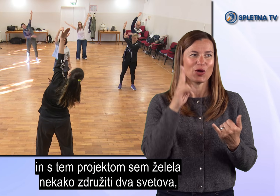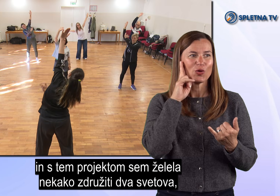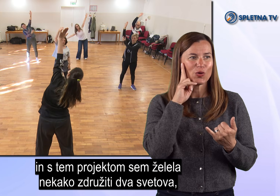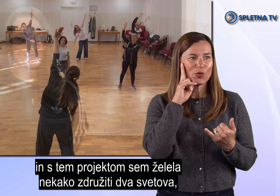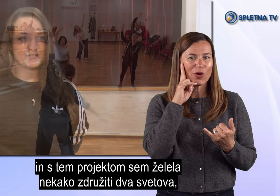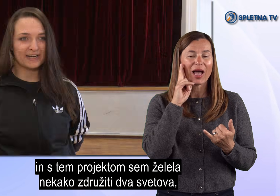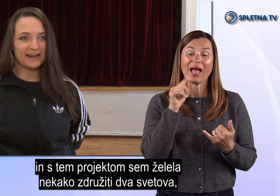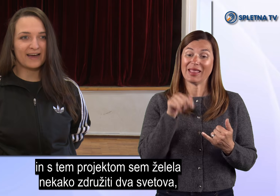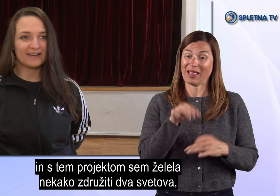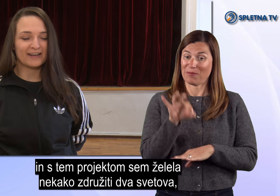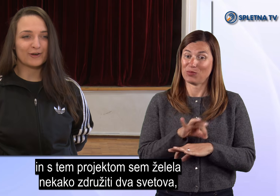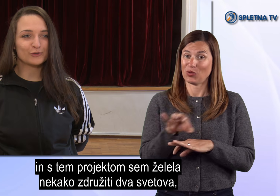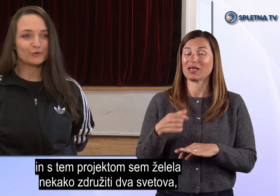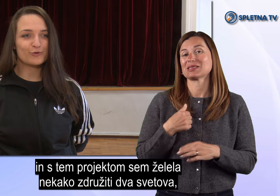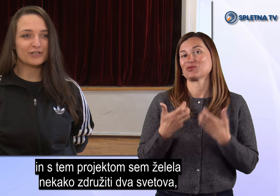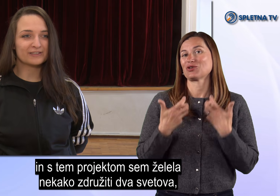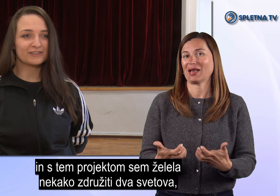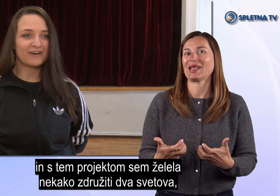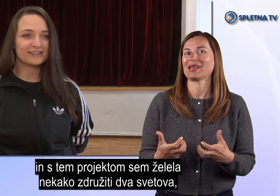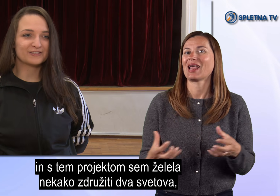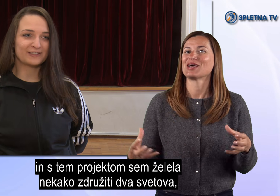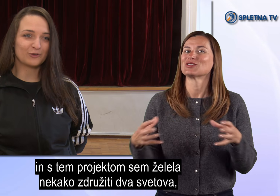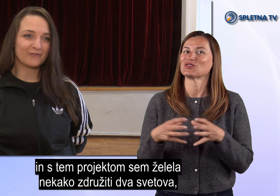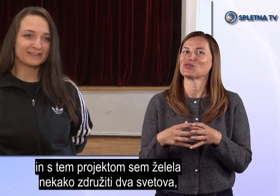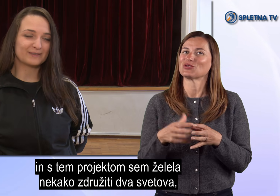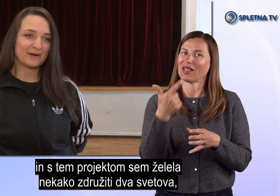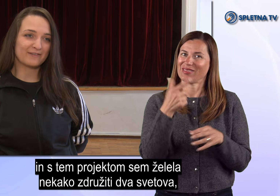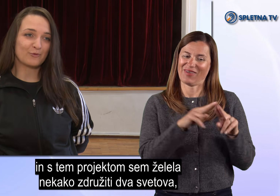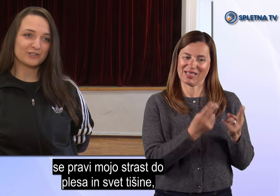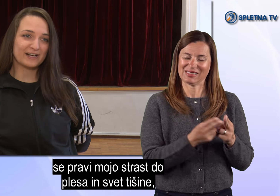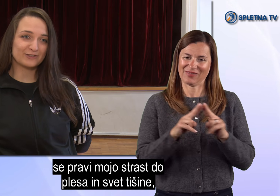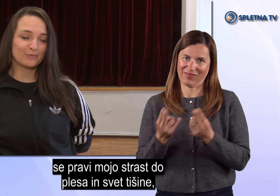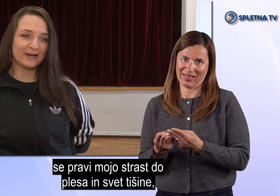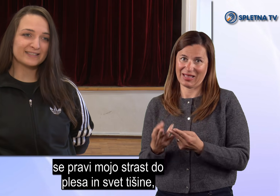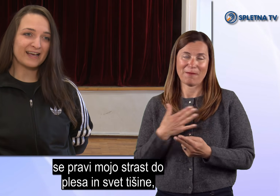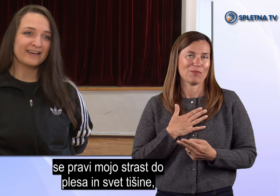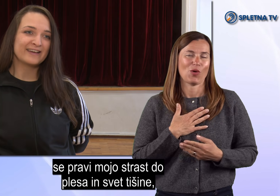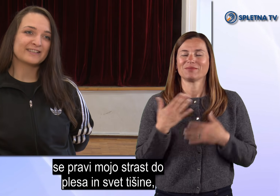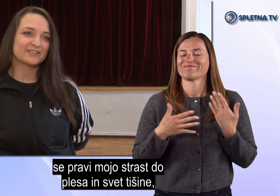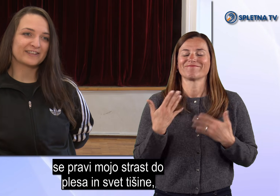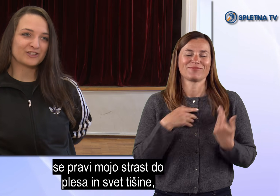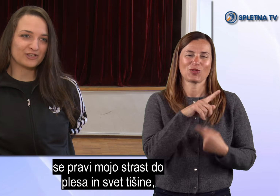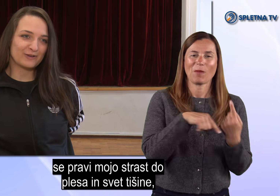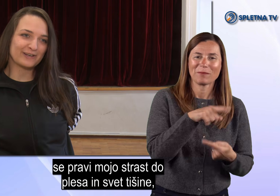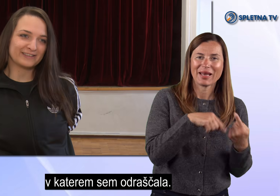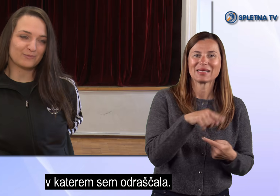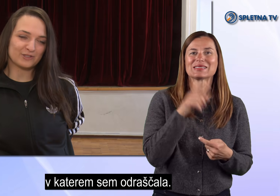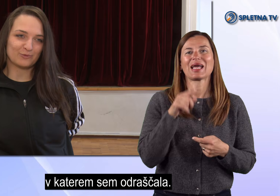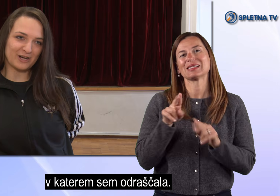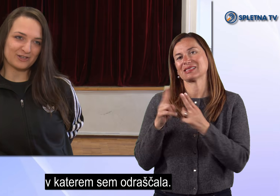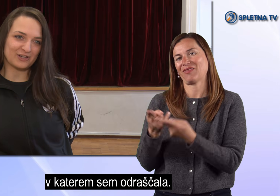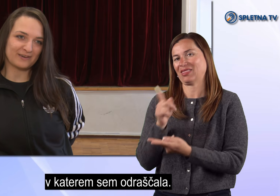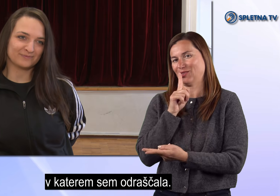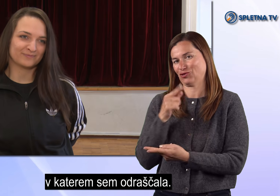s tem projektom sem želela nekako združiti dva svetova, se pravi mojo strast do plesa in svet tišine, v katerem